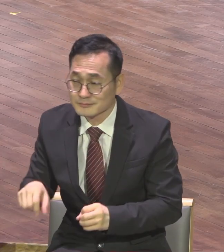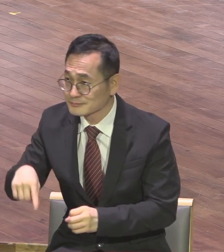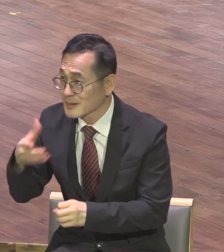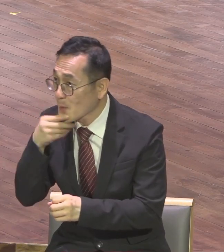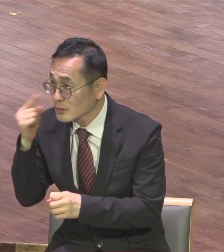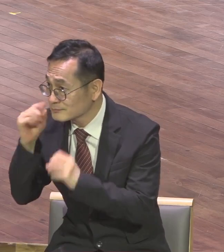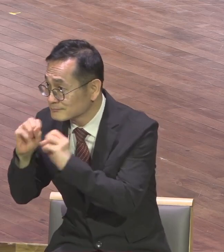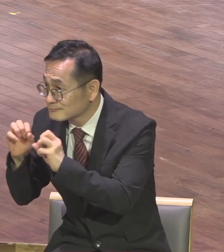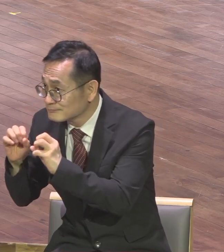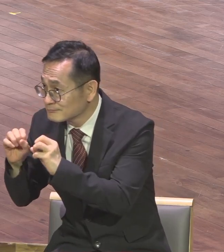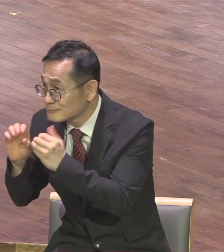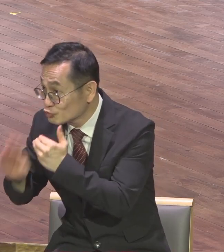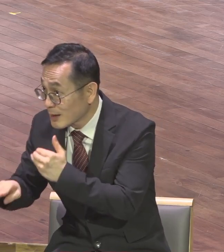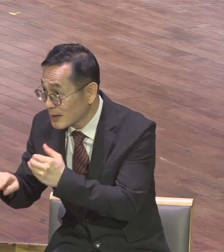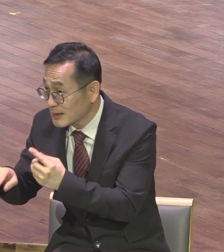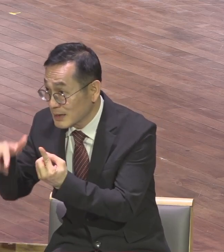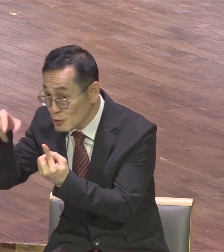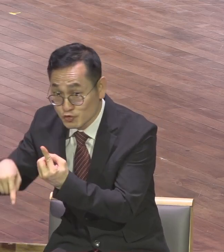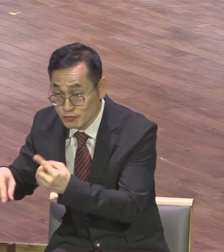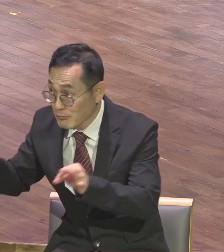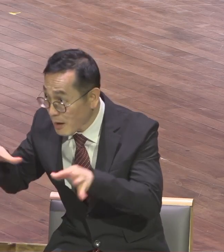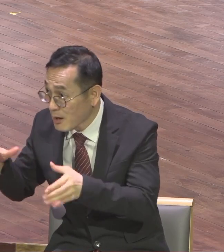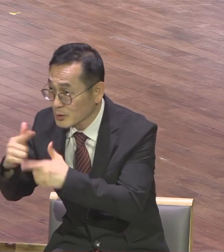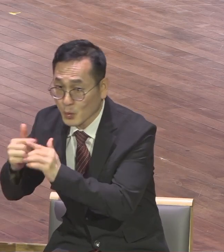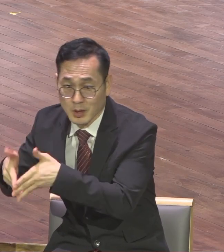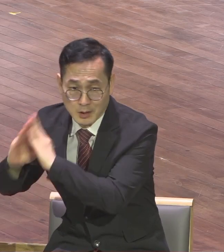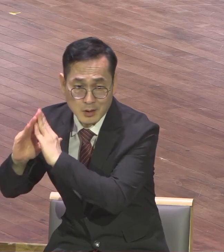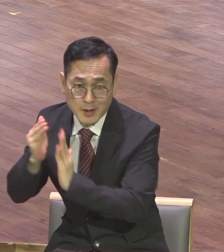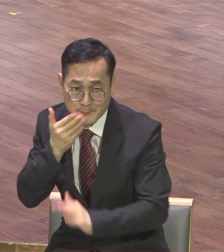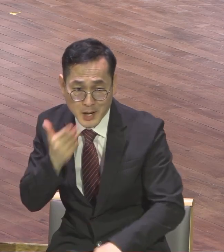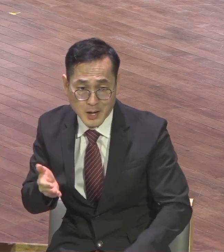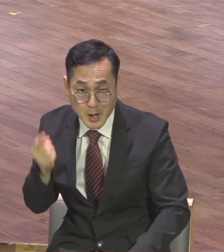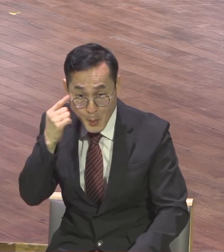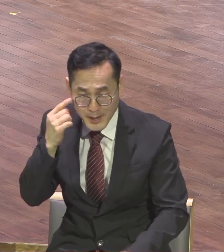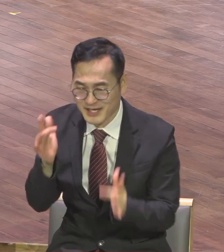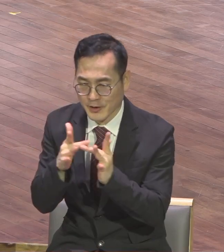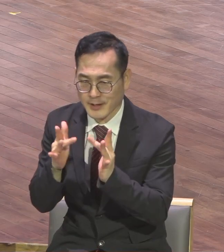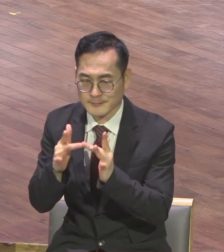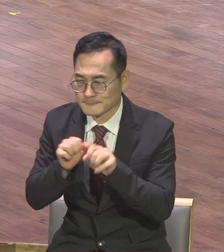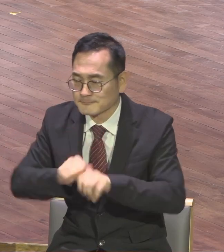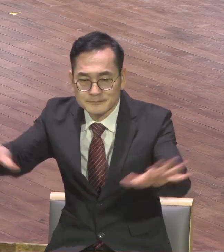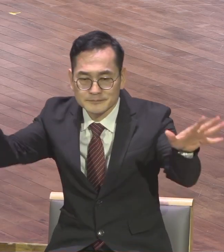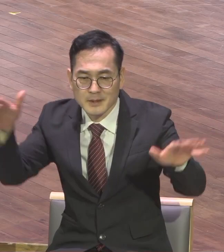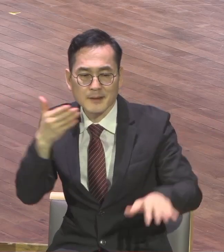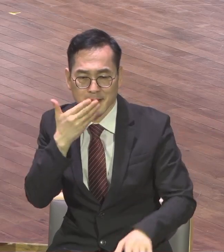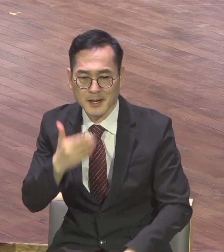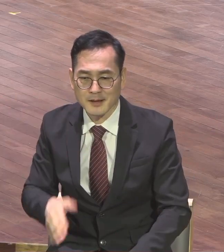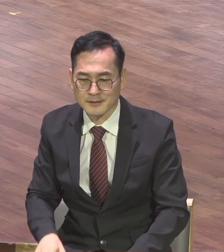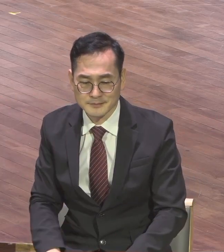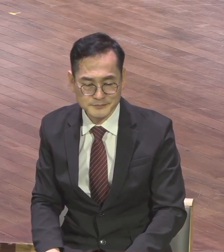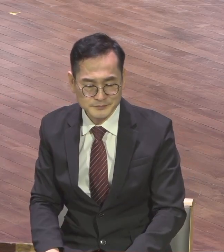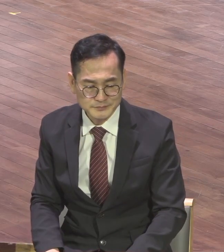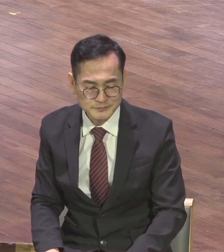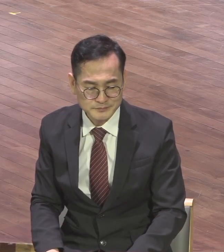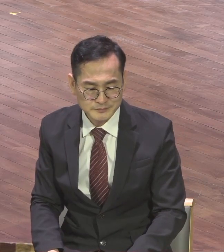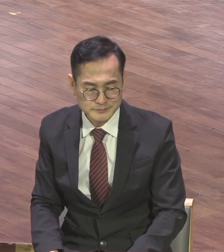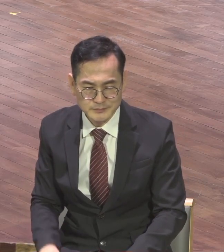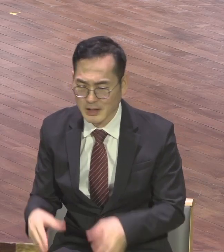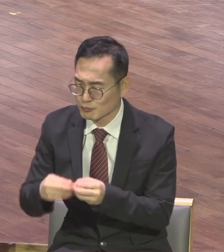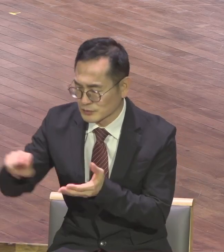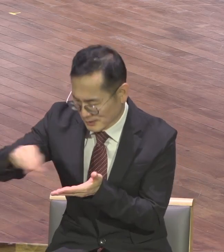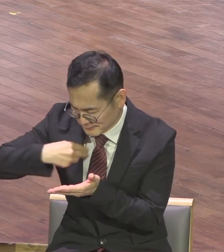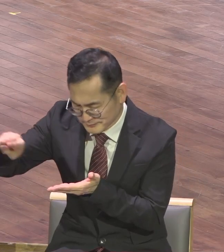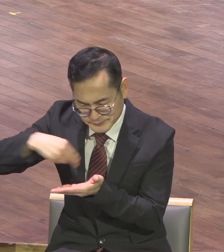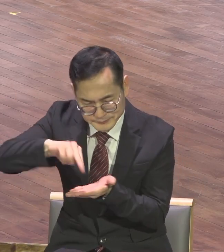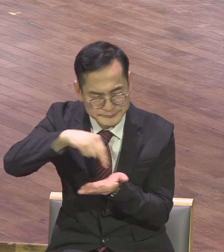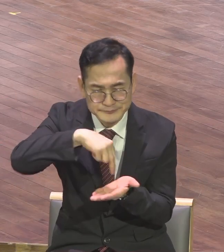얼마든지 소통하고 오늘도 뭐 이스라엘에서 간 목사님 뭐 내인데 안부 뭐 문자 온단 말이에요. 그 이